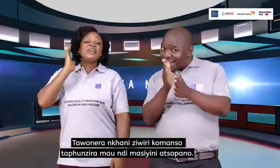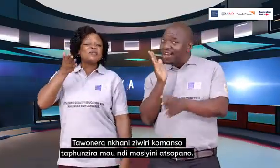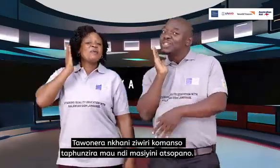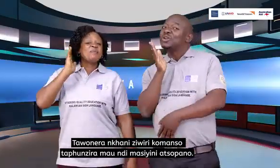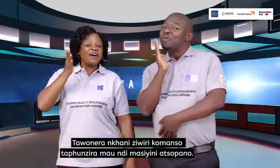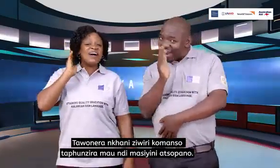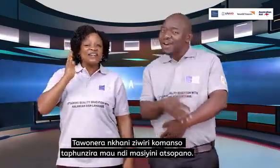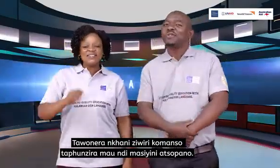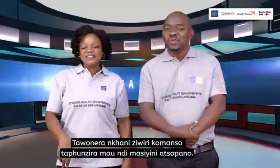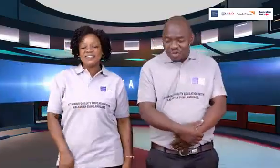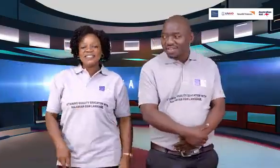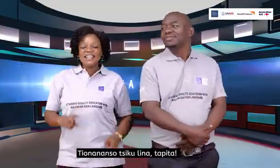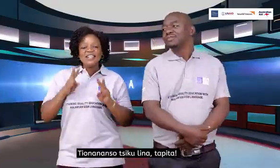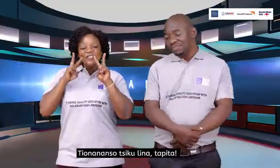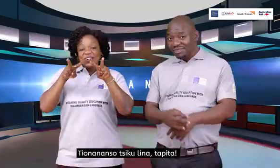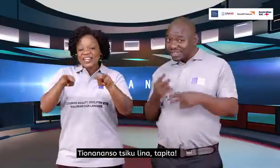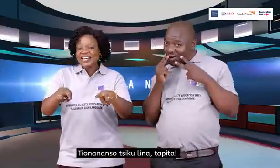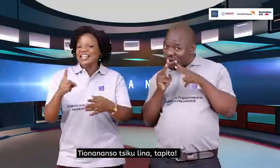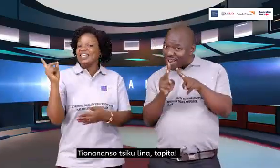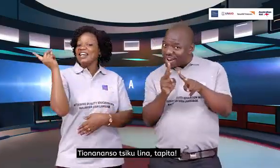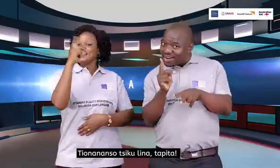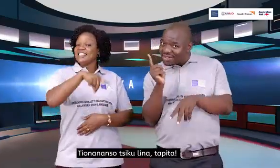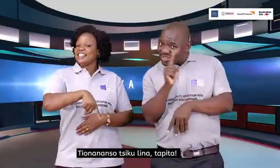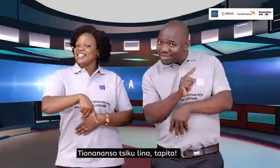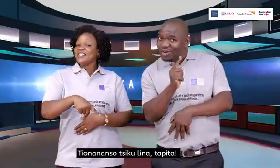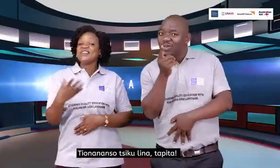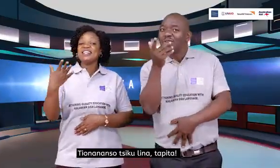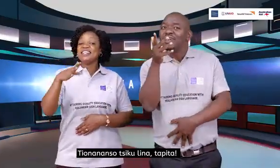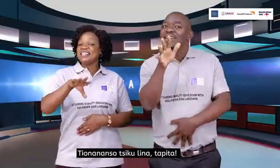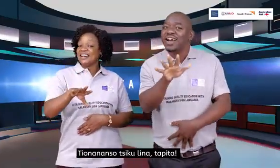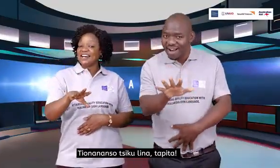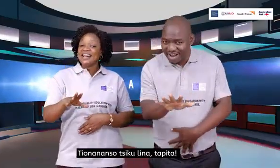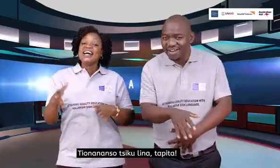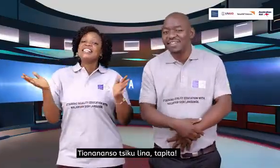tionananso tsiku lina. Tapita.